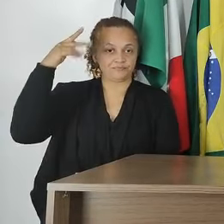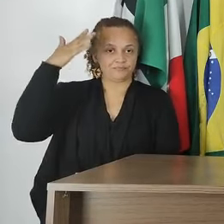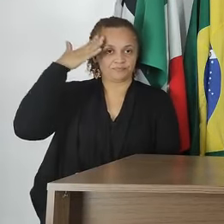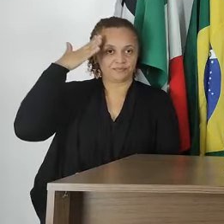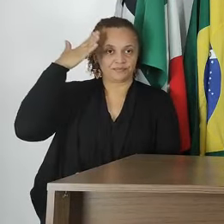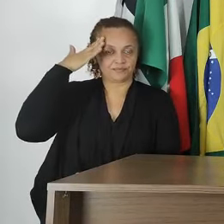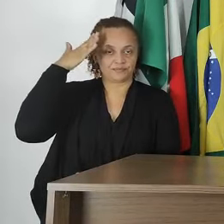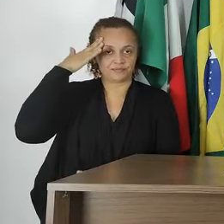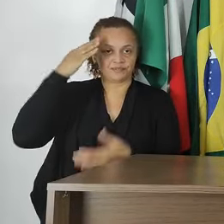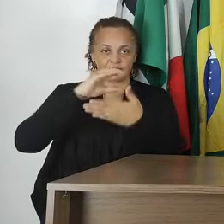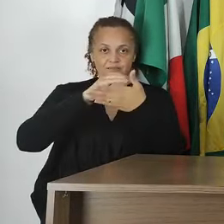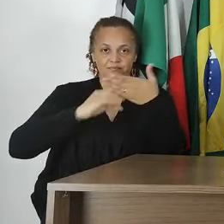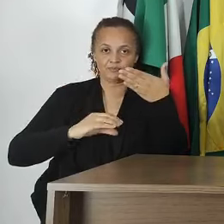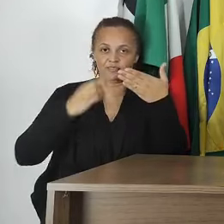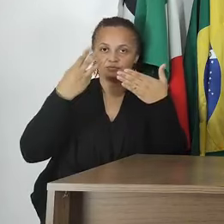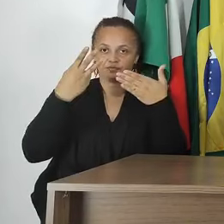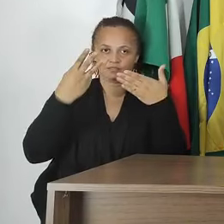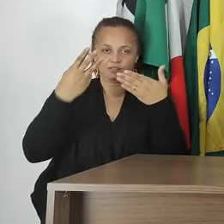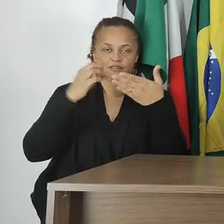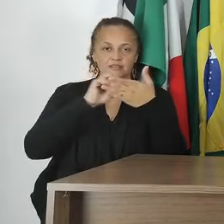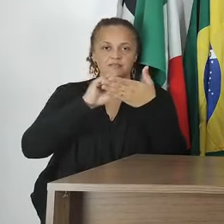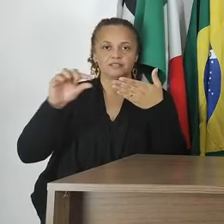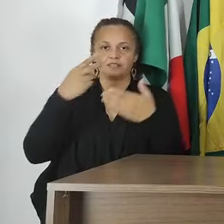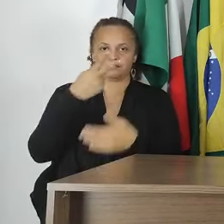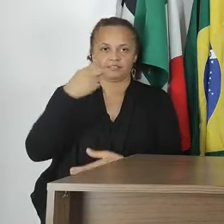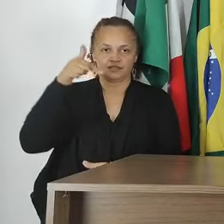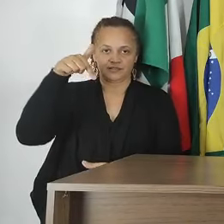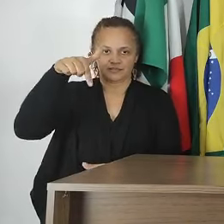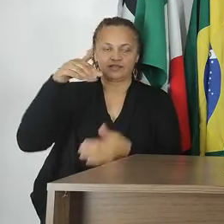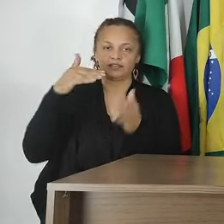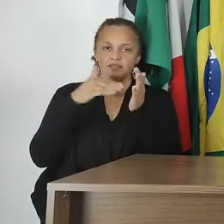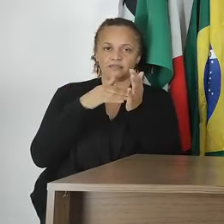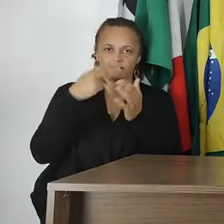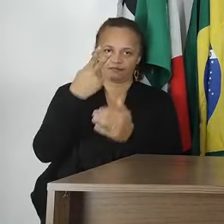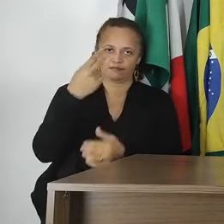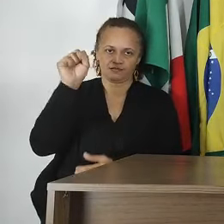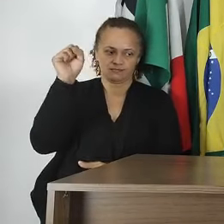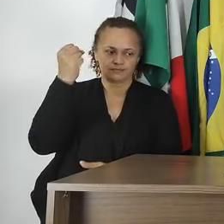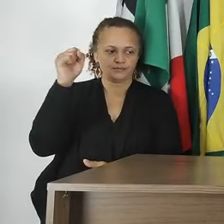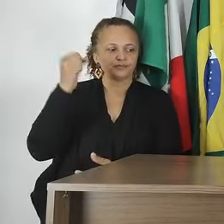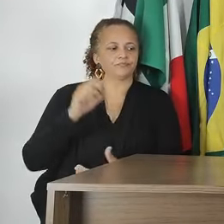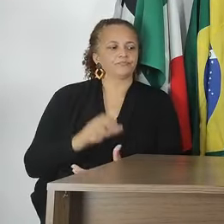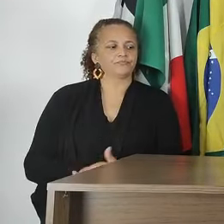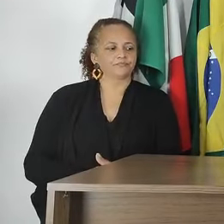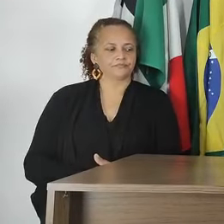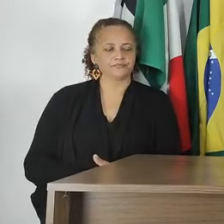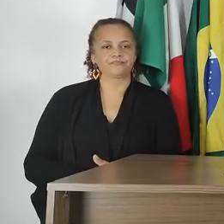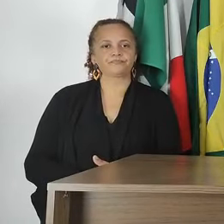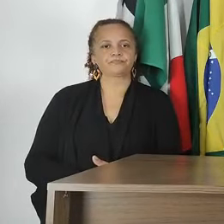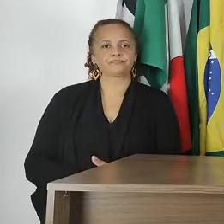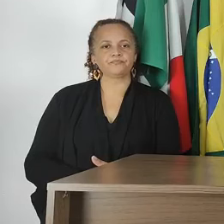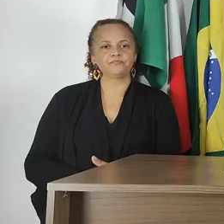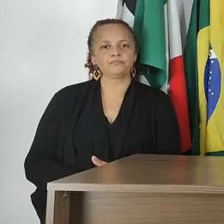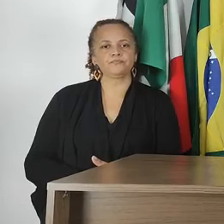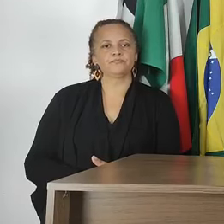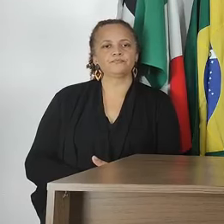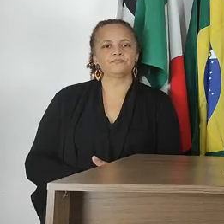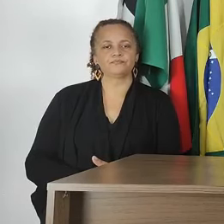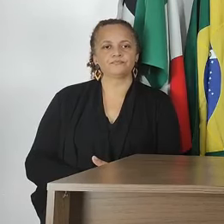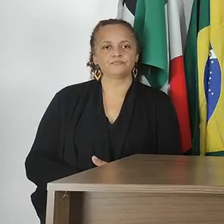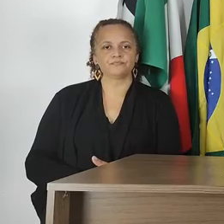Provérbios capítulo 3, versículo 27 e 28, que diz a palavra de Deus: não